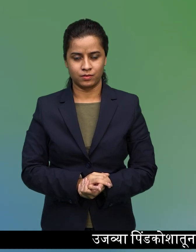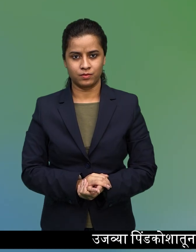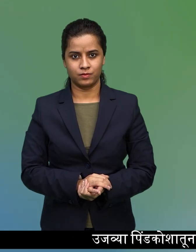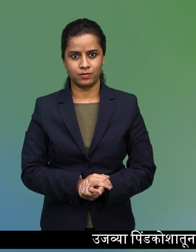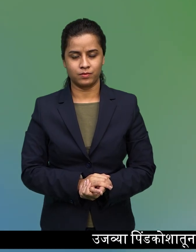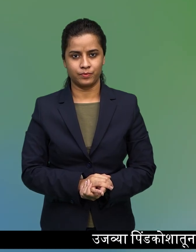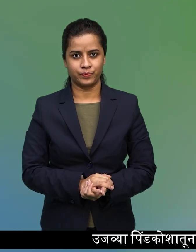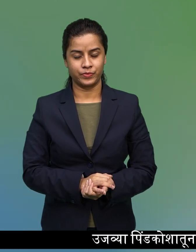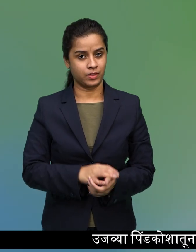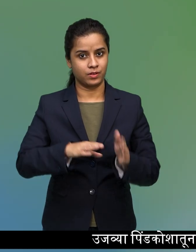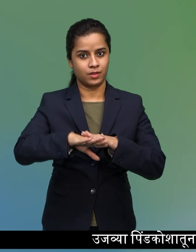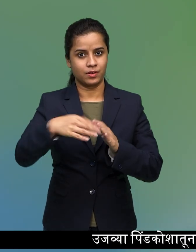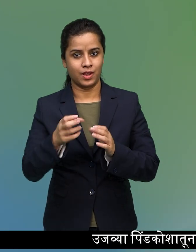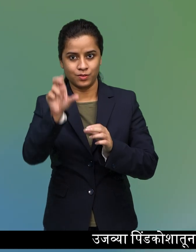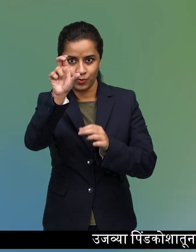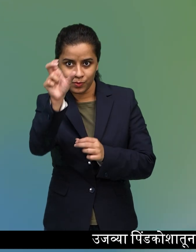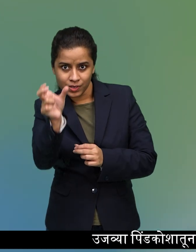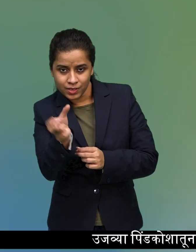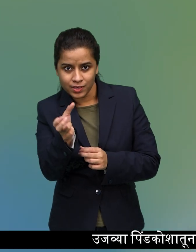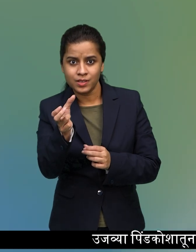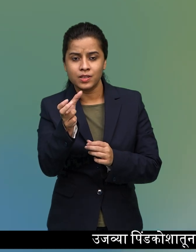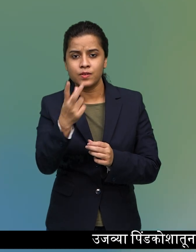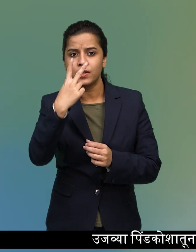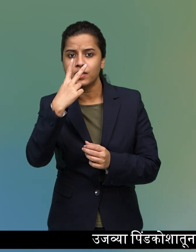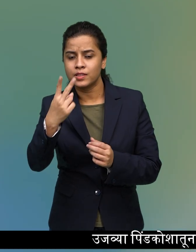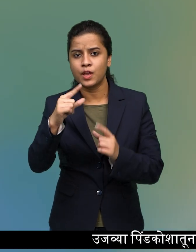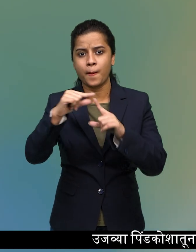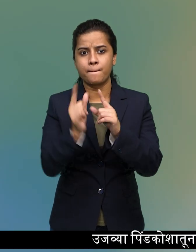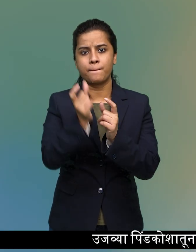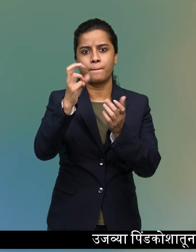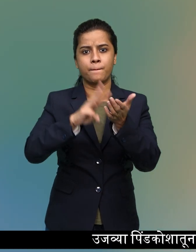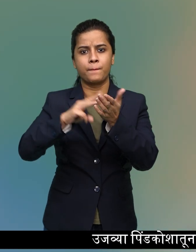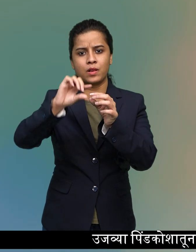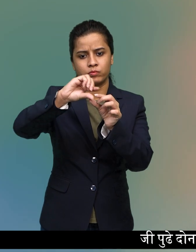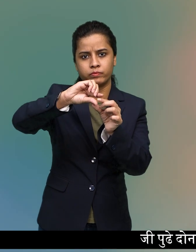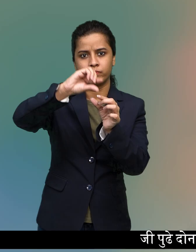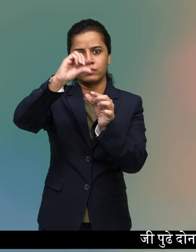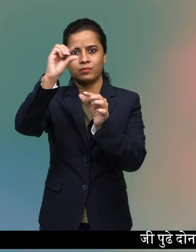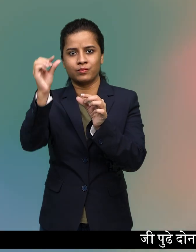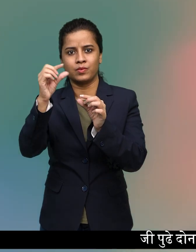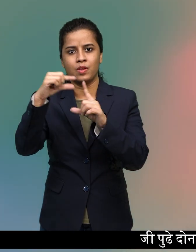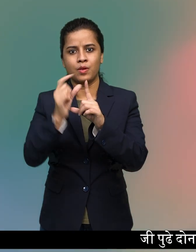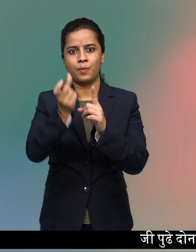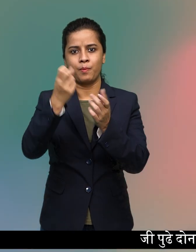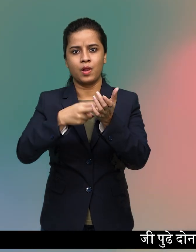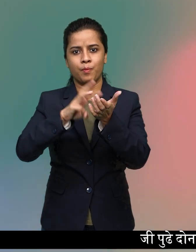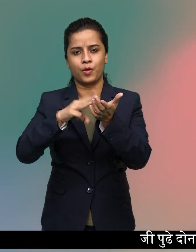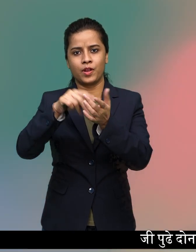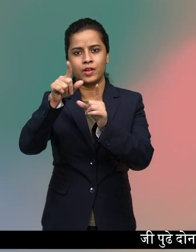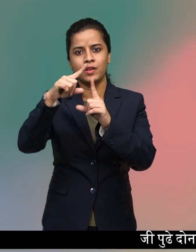उजव्या पिंडकोशातून पल्मिनरी ट्रंक फुफ्फुसीय धमनी निघते, जी पुढे दोन भागांमध्ये विभागली जाते.